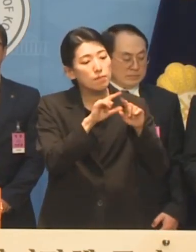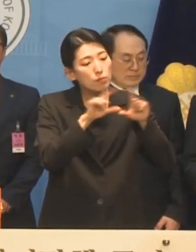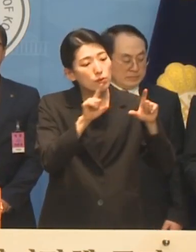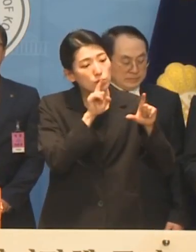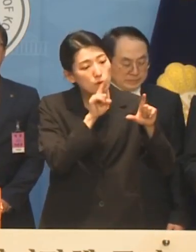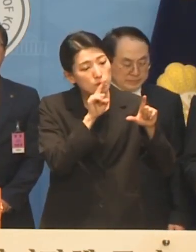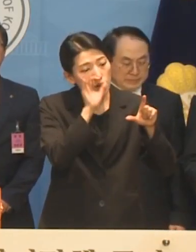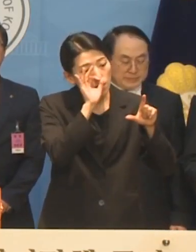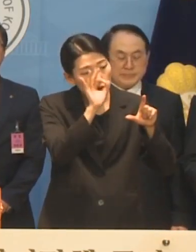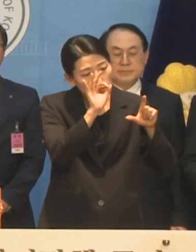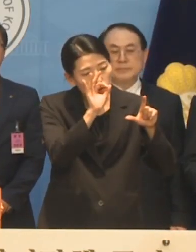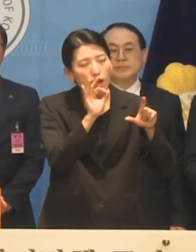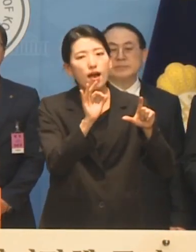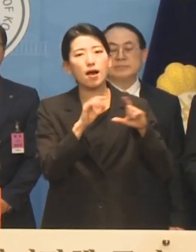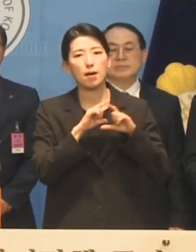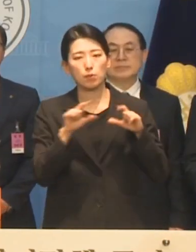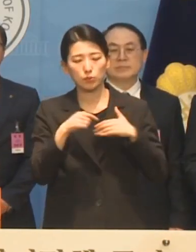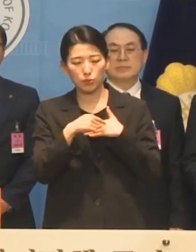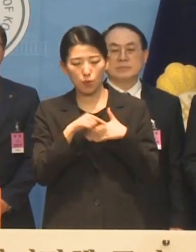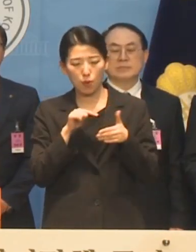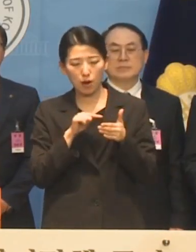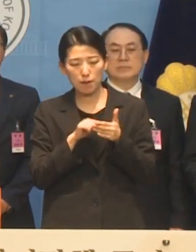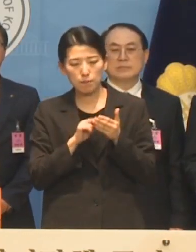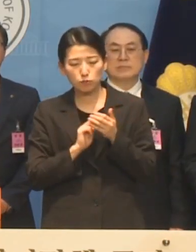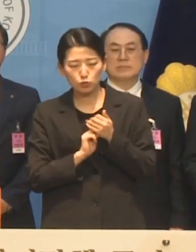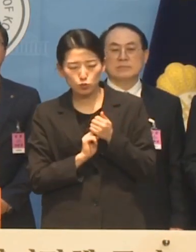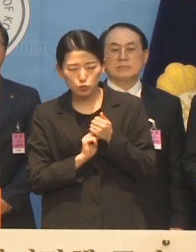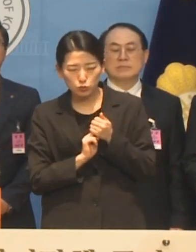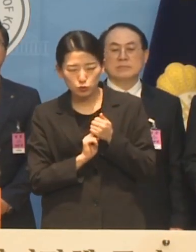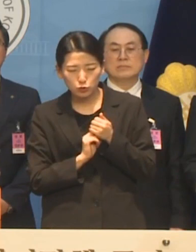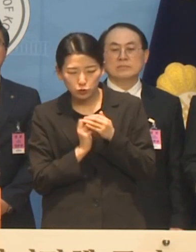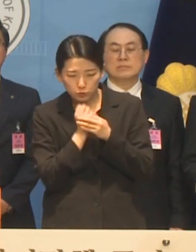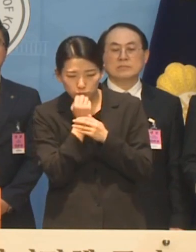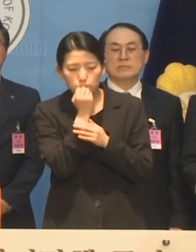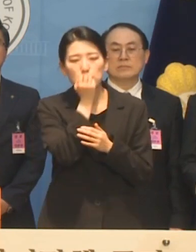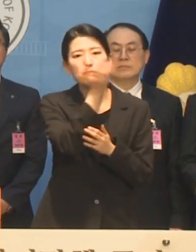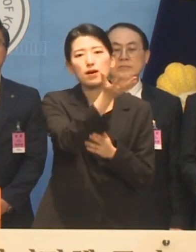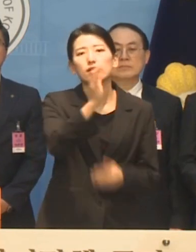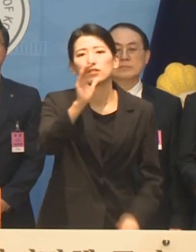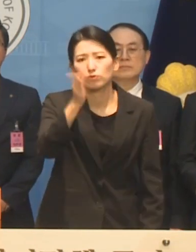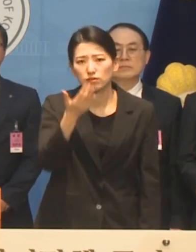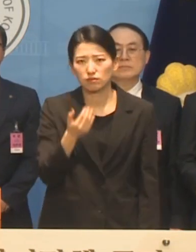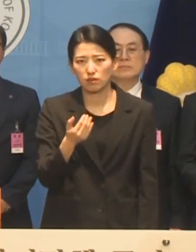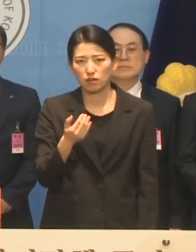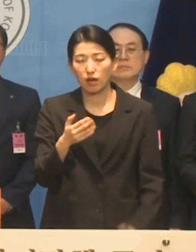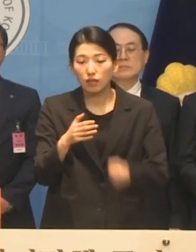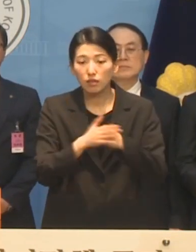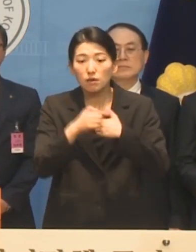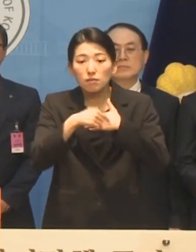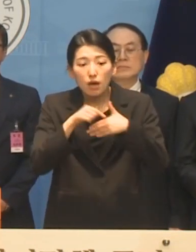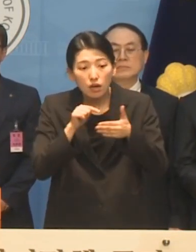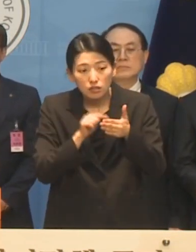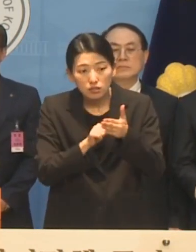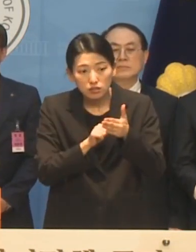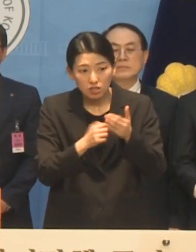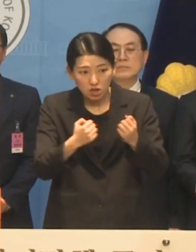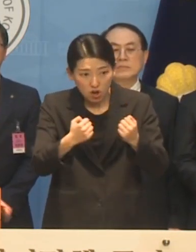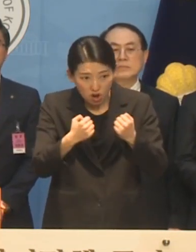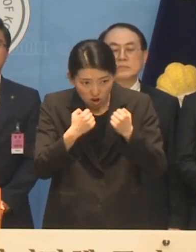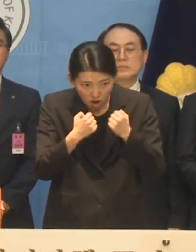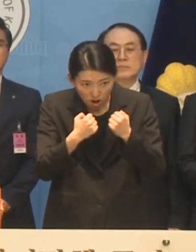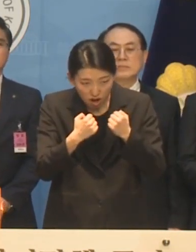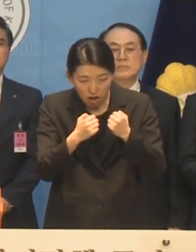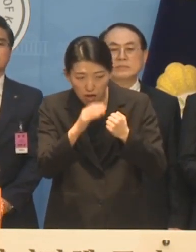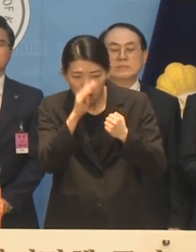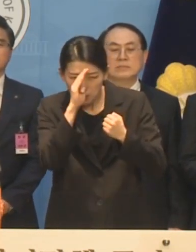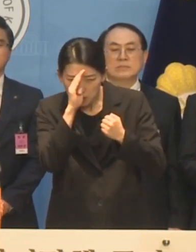다만 입을 열어서 말할 뿐입니다. 따라서 그 마음의 상태가 병든 자인지 건강한 자인지 진정성을